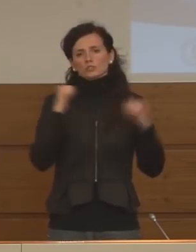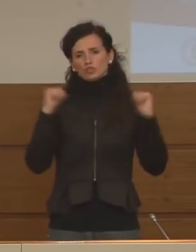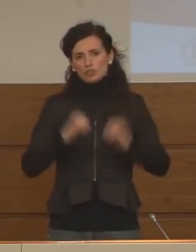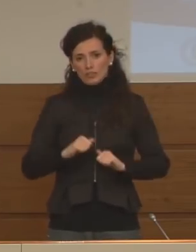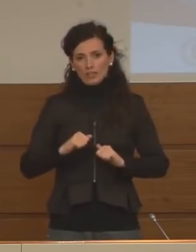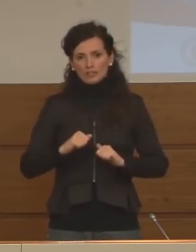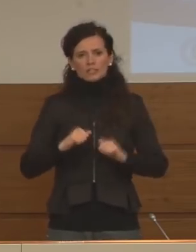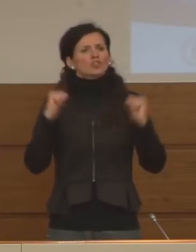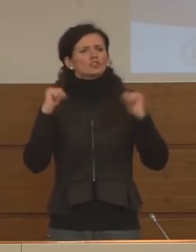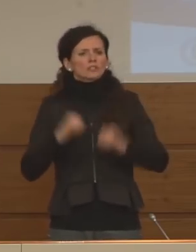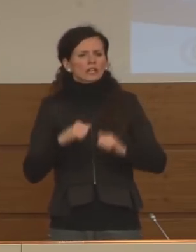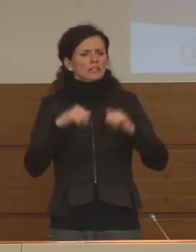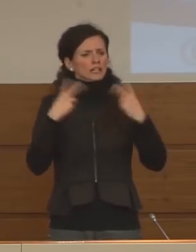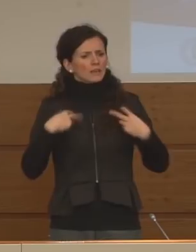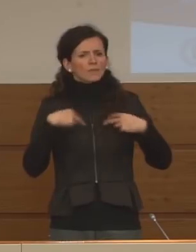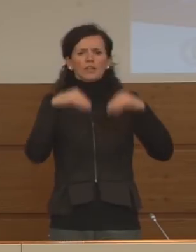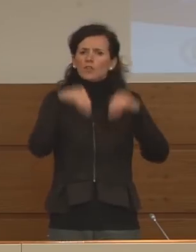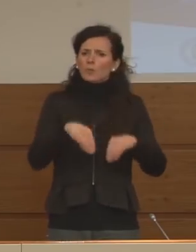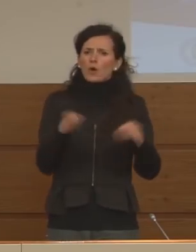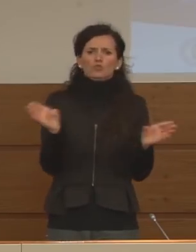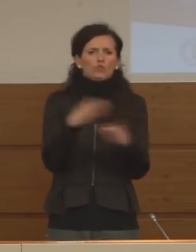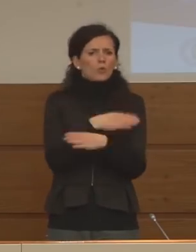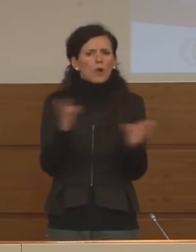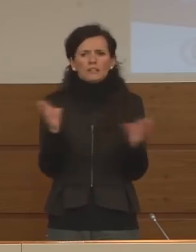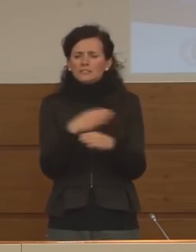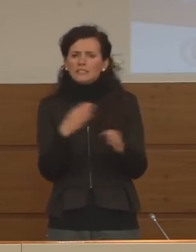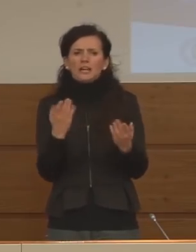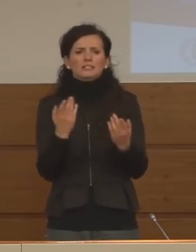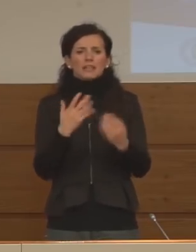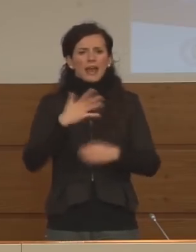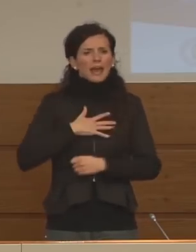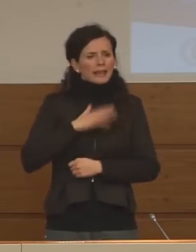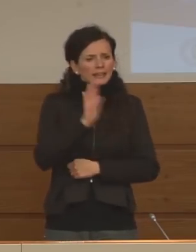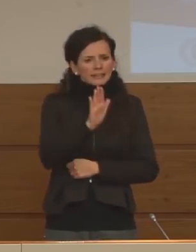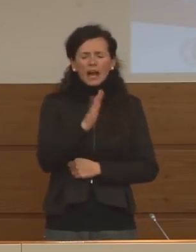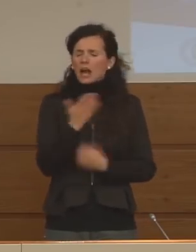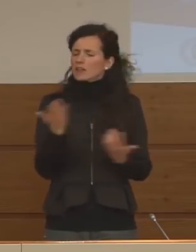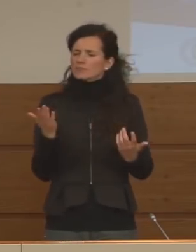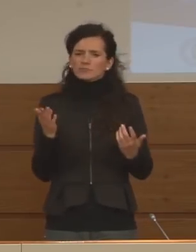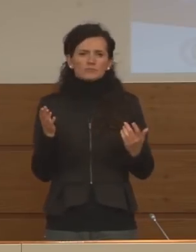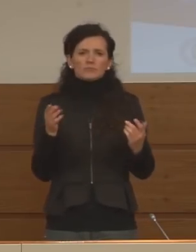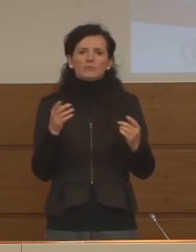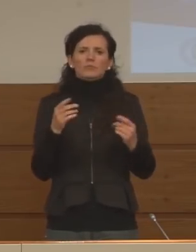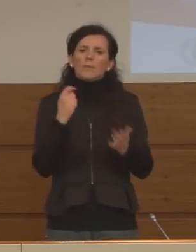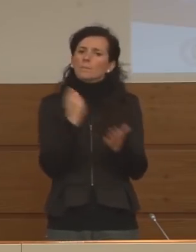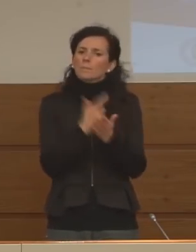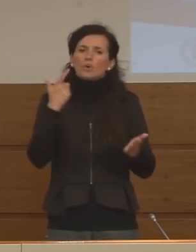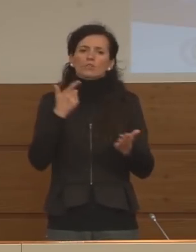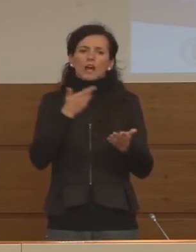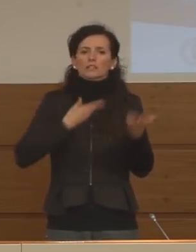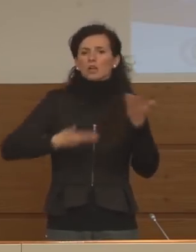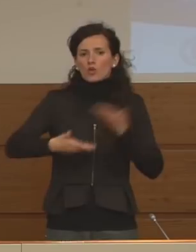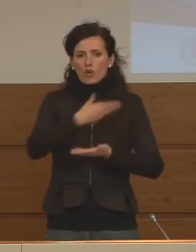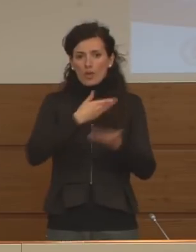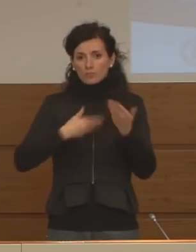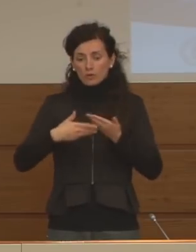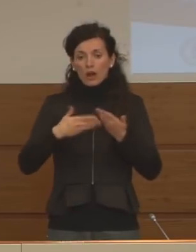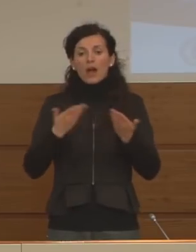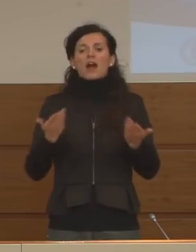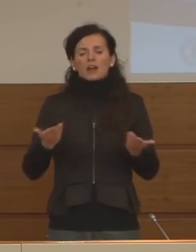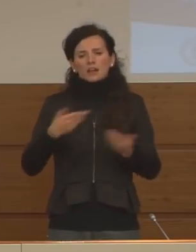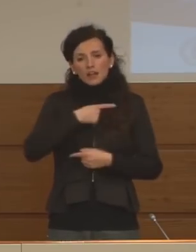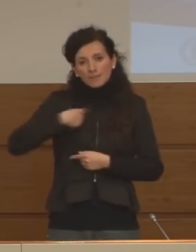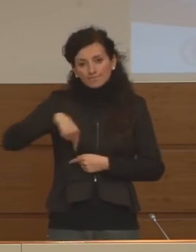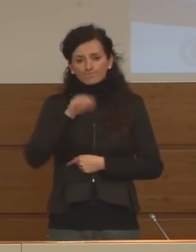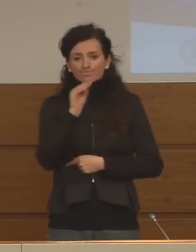essi vivano e qualsiasi sia la loro età capiamo che chiediamo loro un